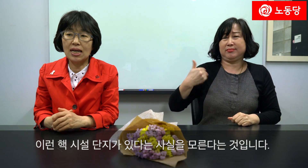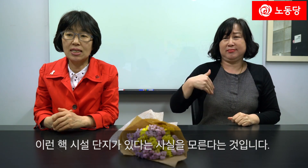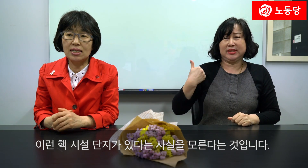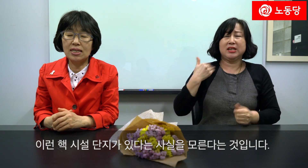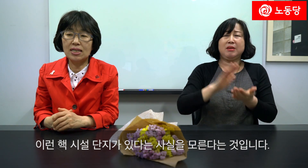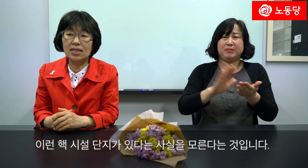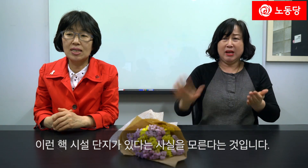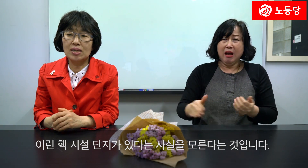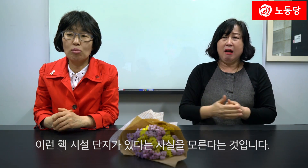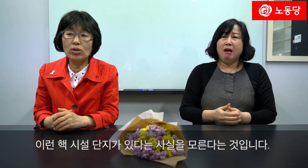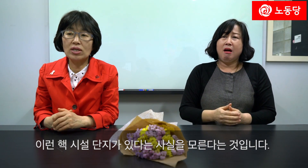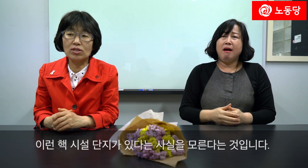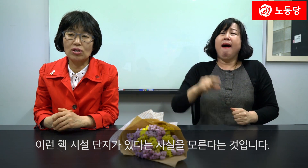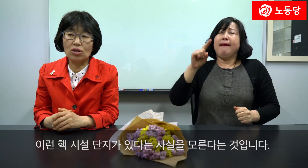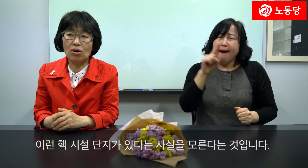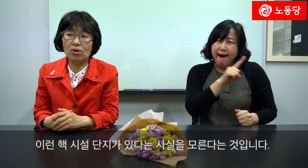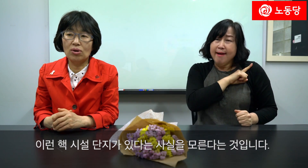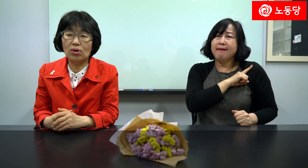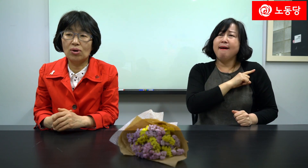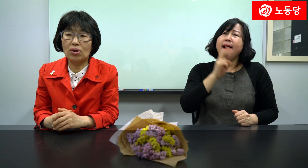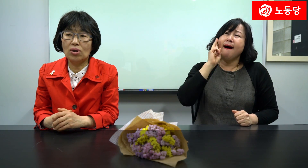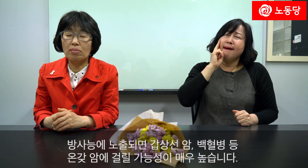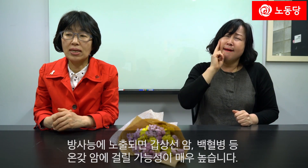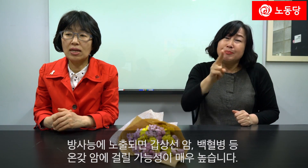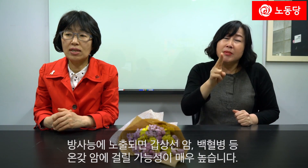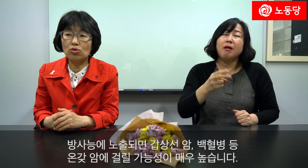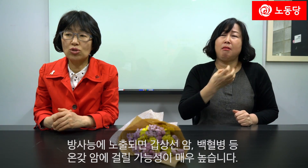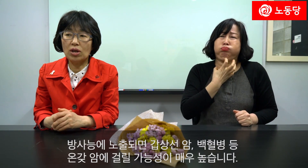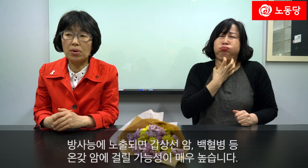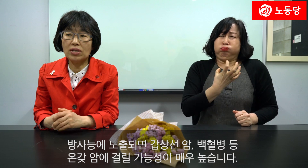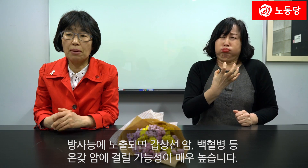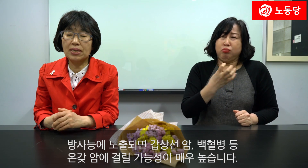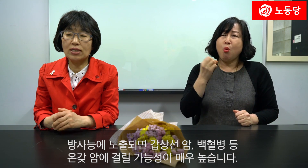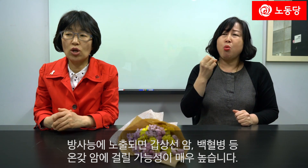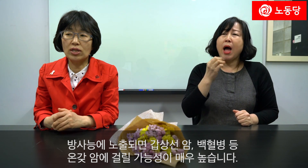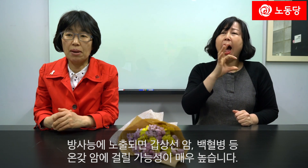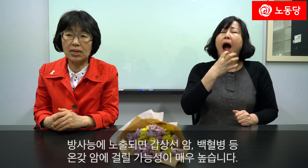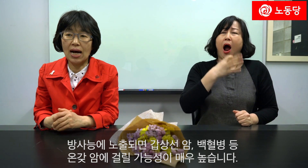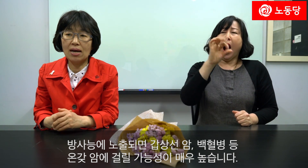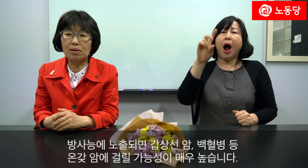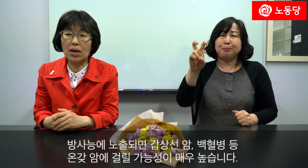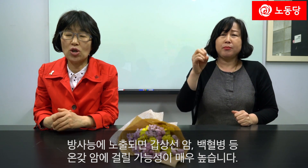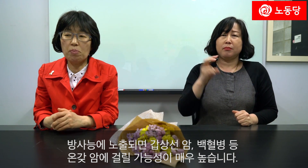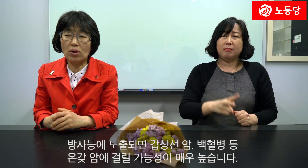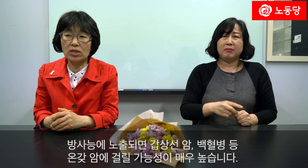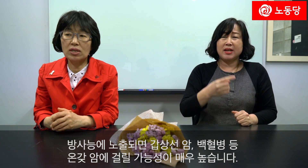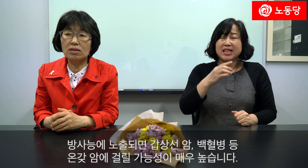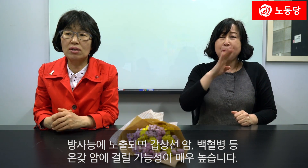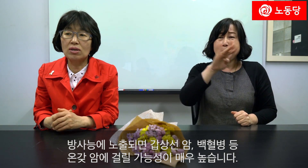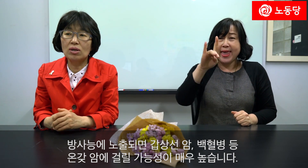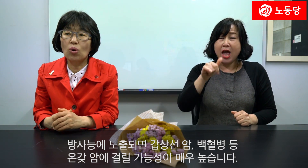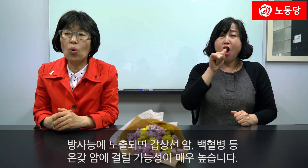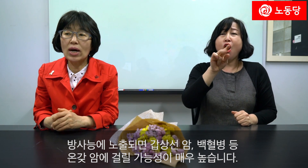있다는 사실을 모른다는 거죠. 방사능에 노출되면 갑상선암이나 백혈병